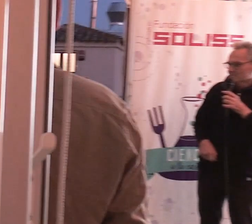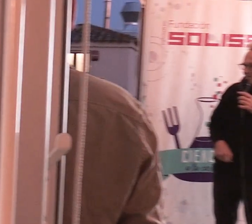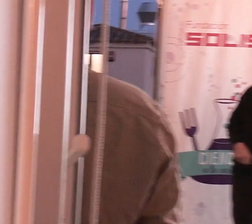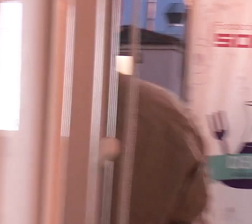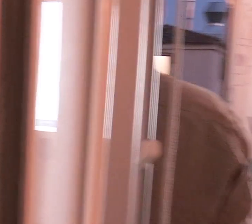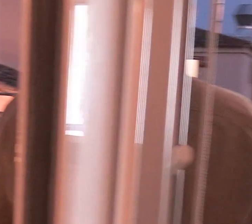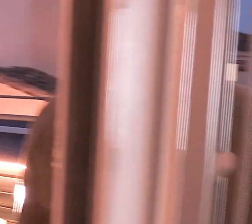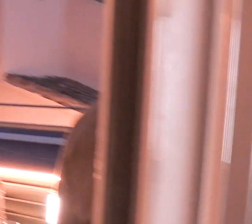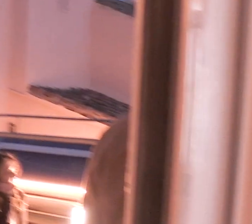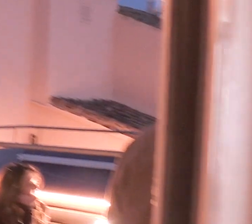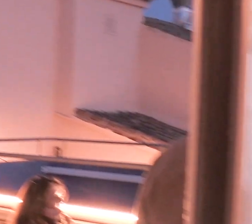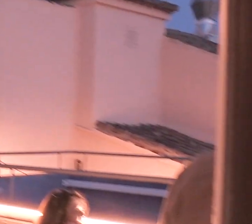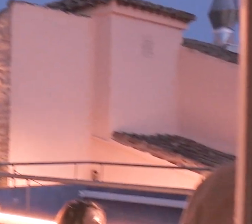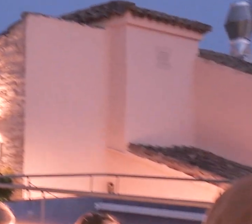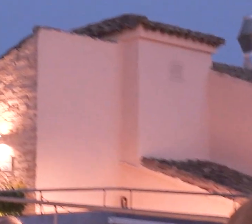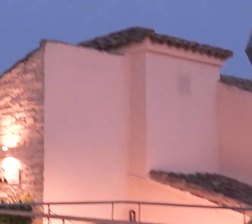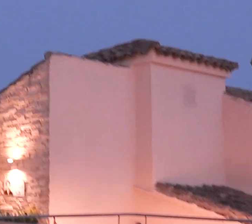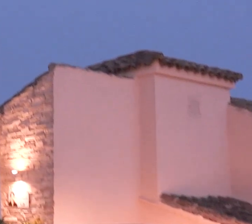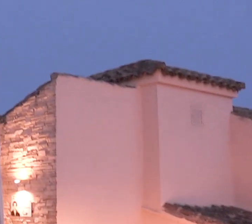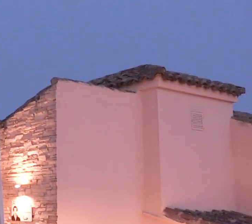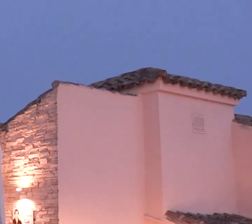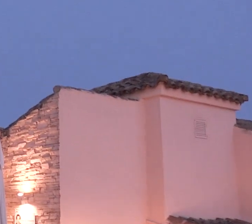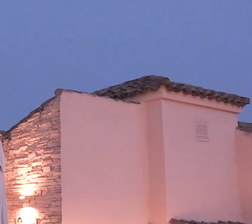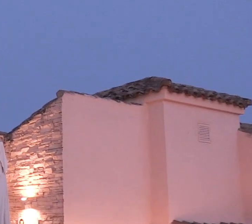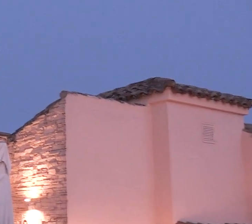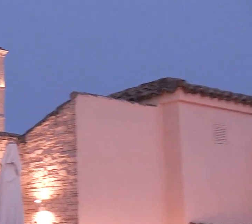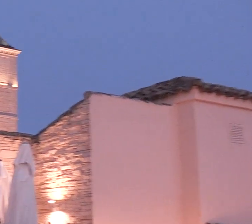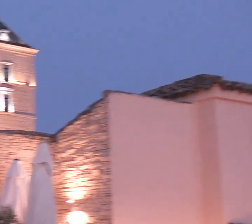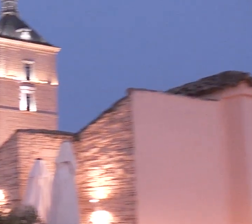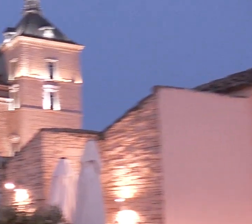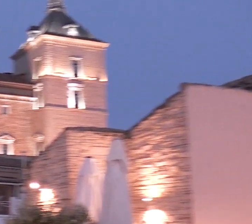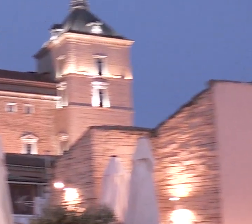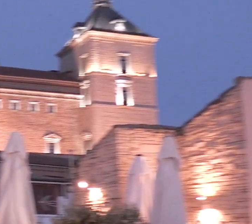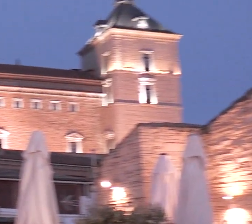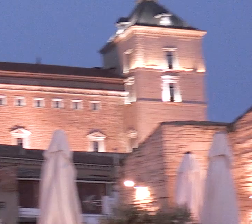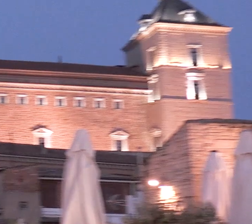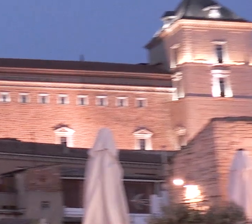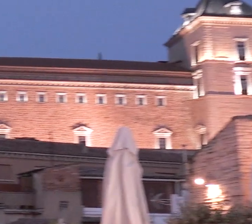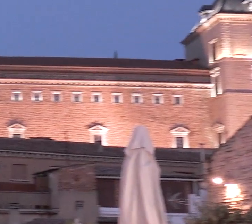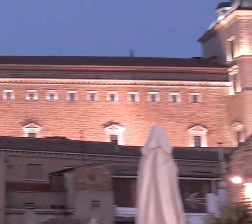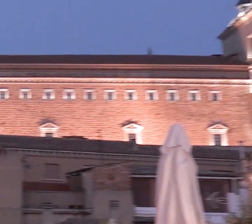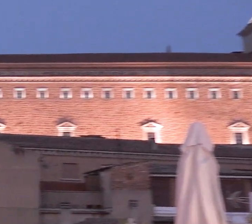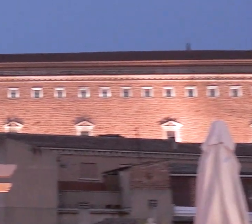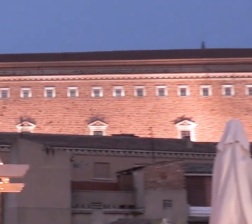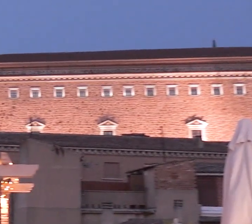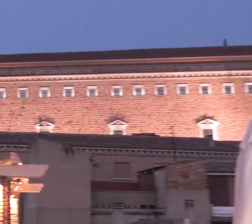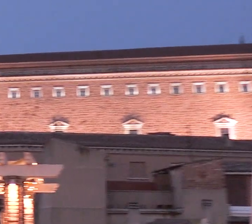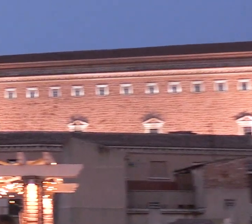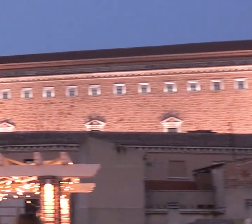fenotipo. Es una de las cosas. Pertenece a la respuesta de la célula al